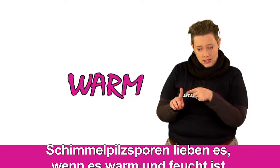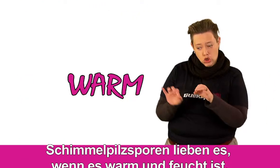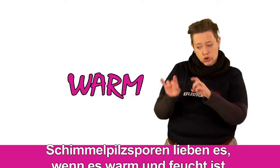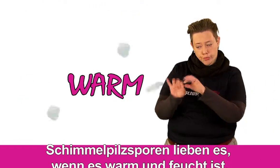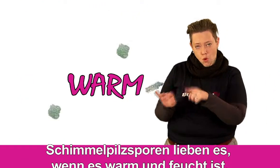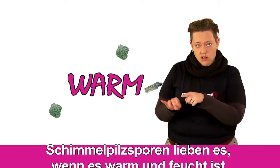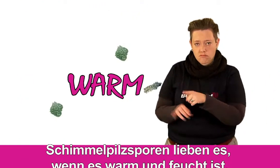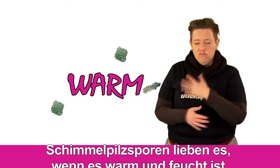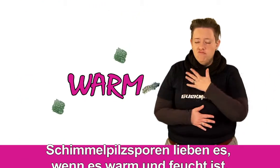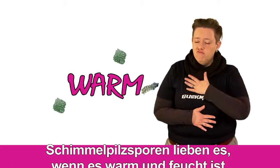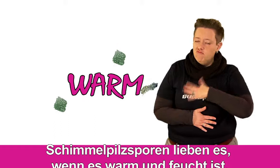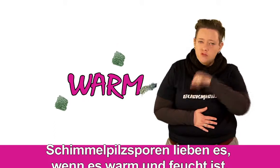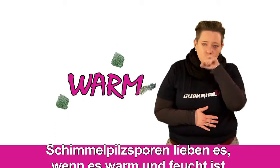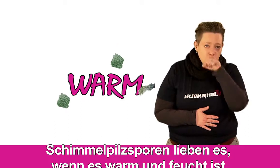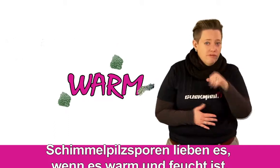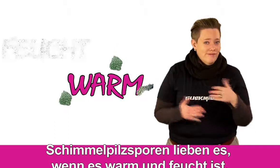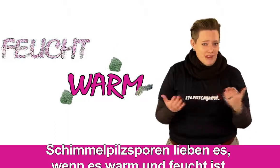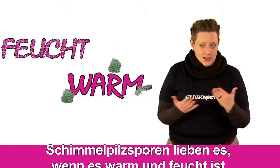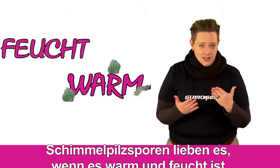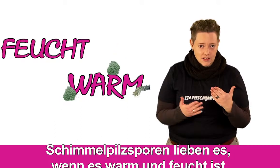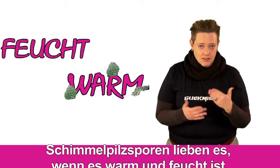Schimmelpilzsporen lieben es, wenn es warm und feucht ist.